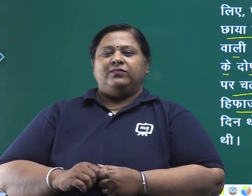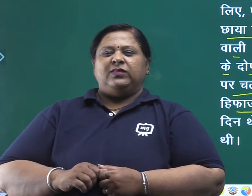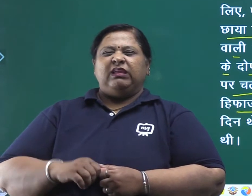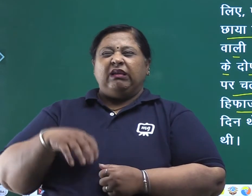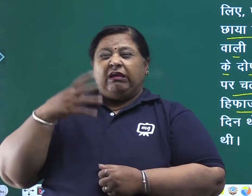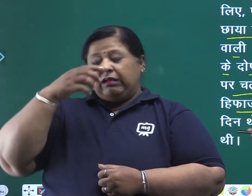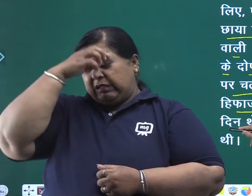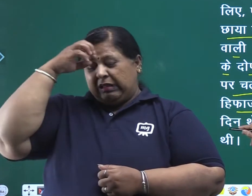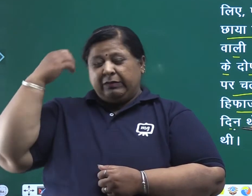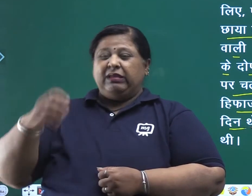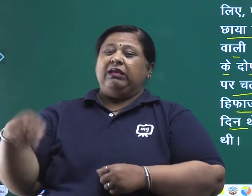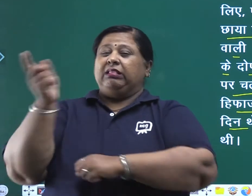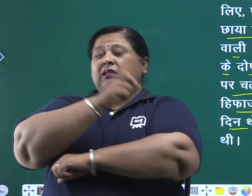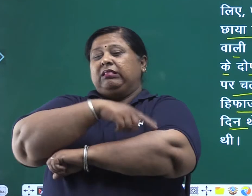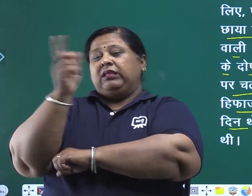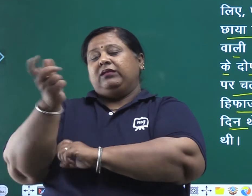गर्मी के दिन थे